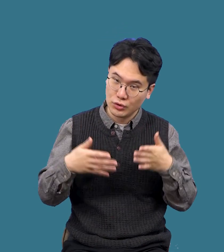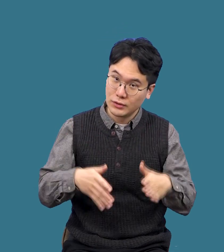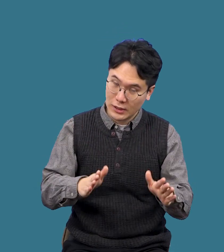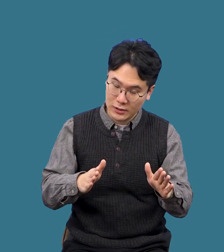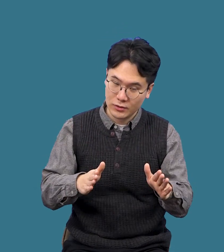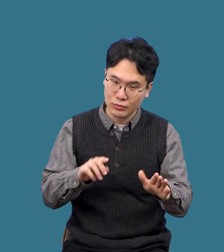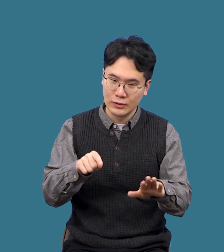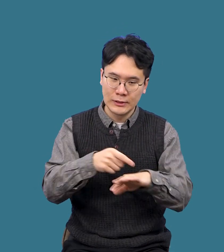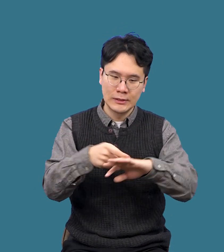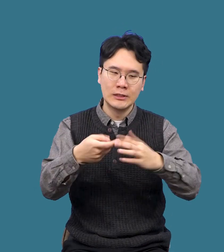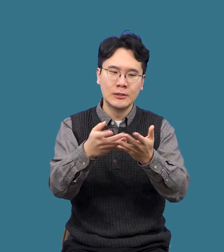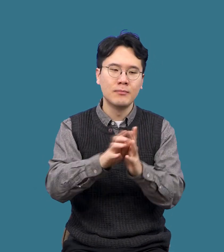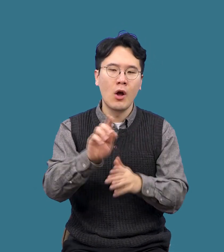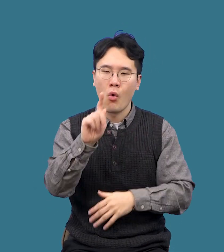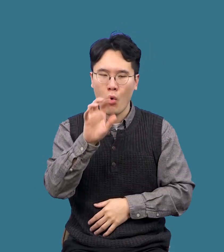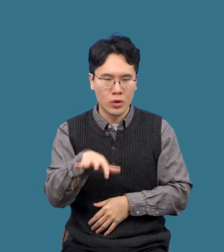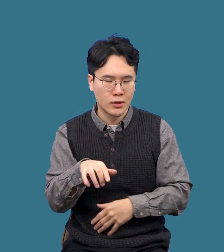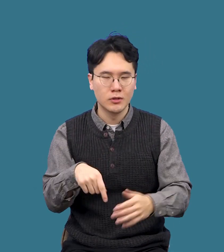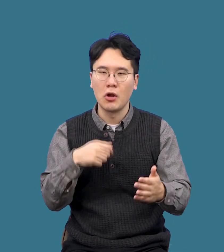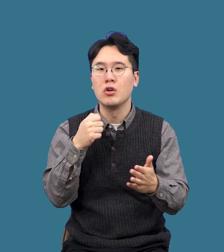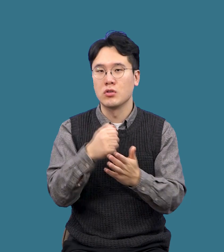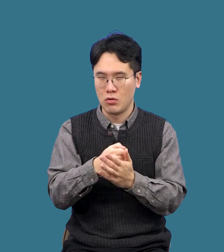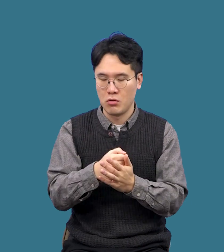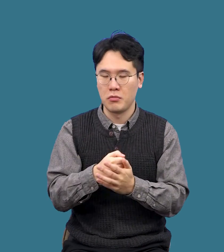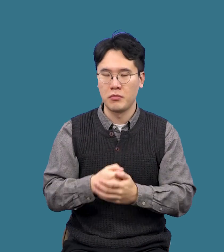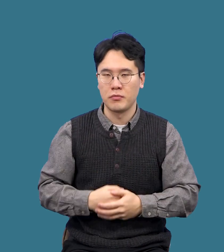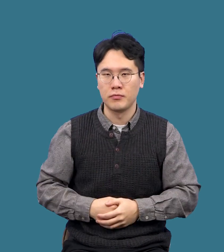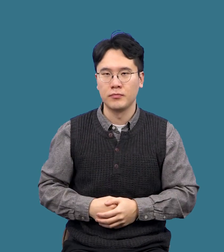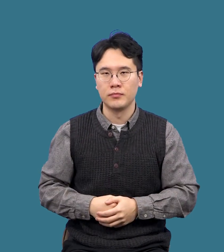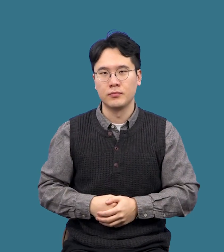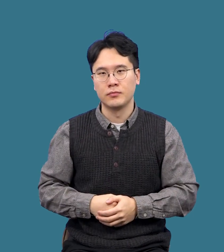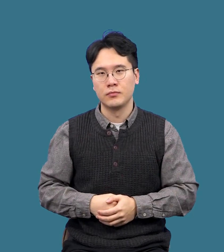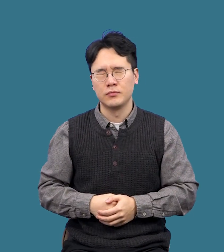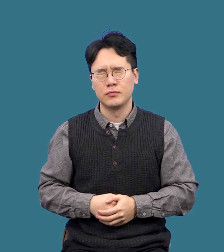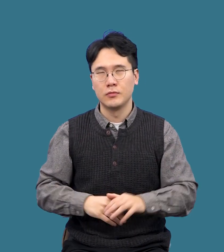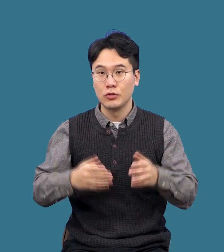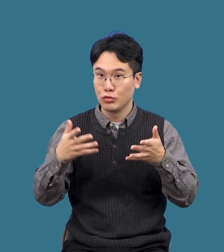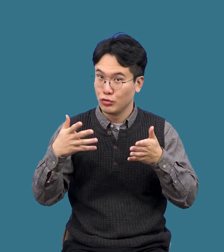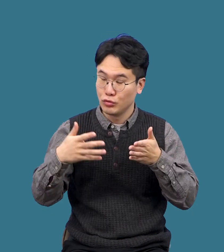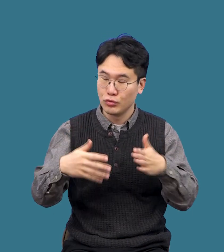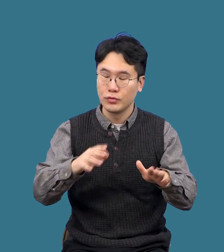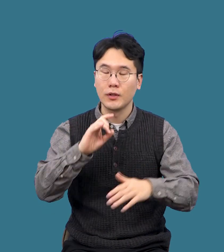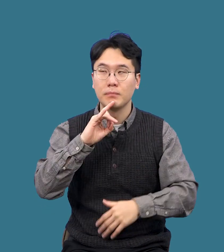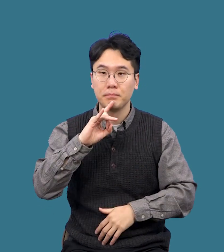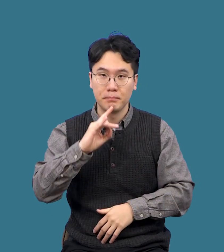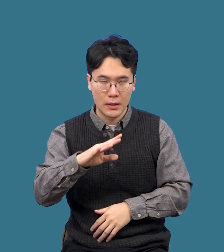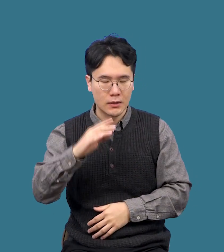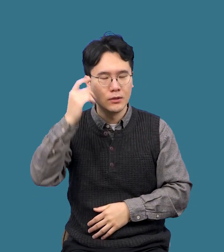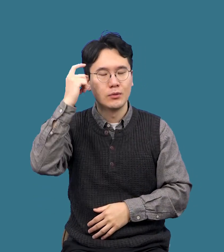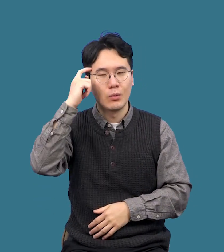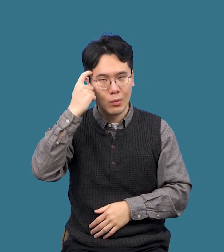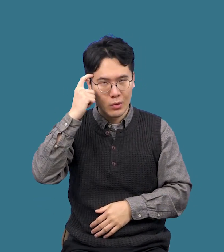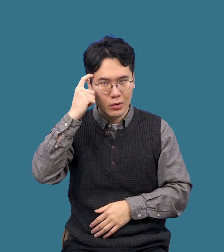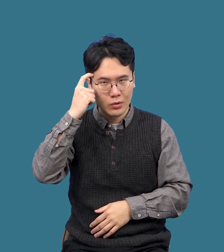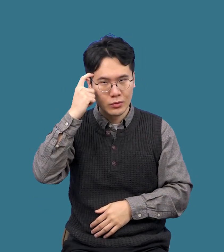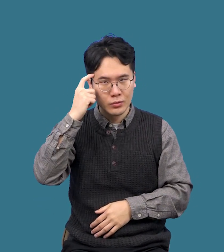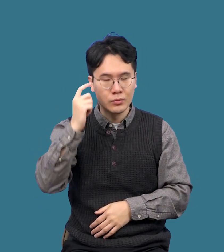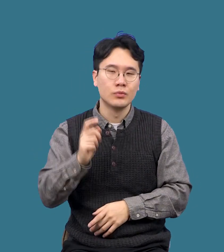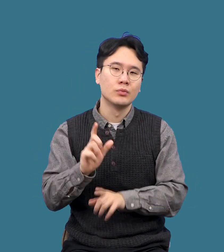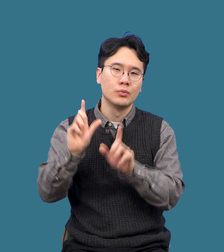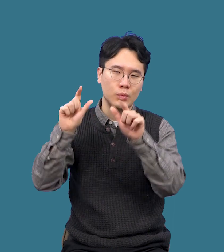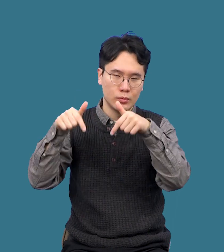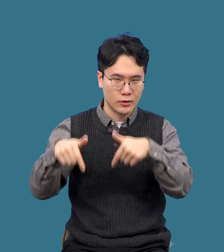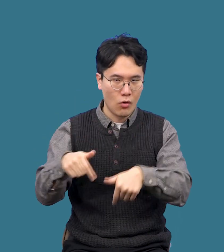결정되잖아요. 그런데 출생만을 고려해서 동서남북의